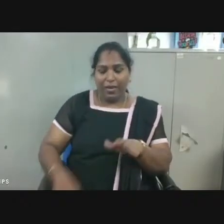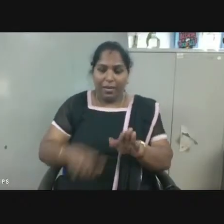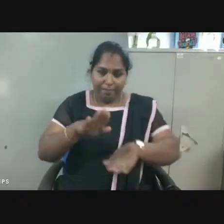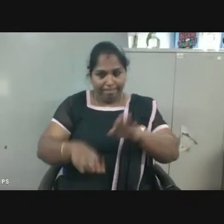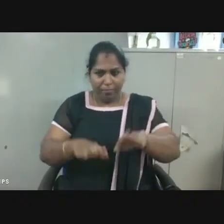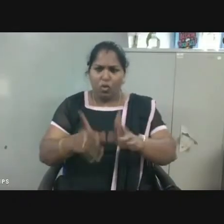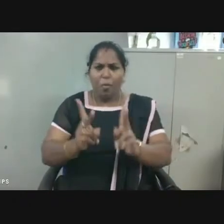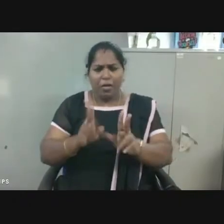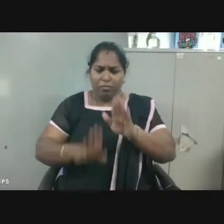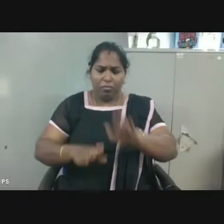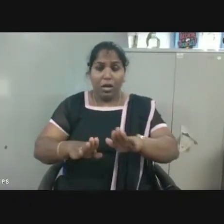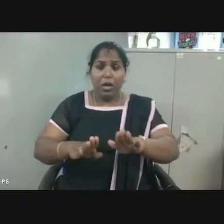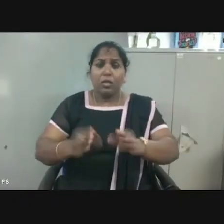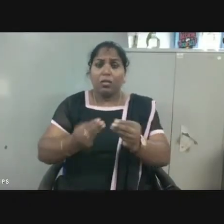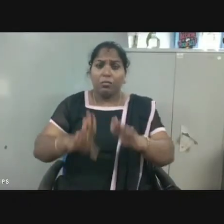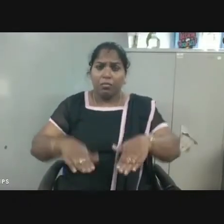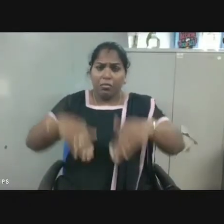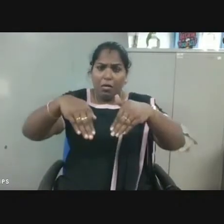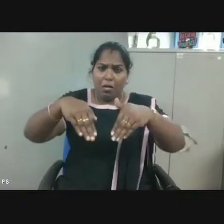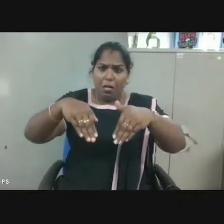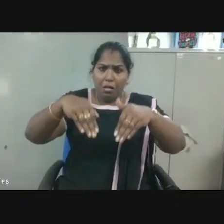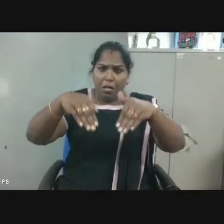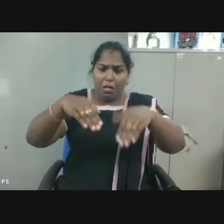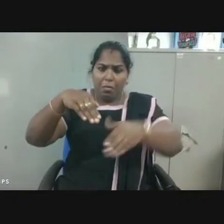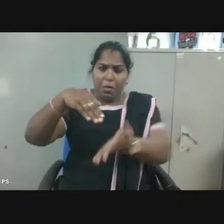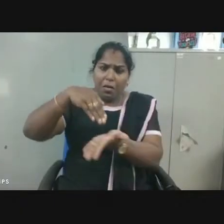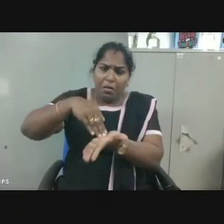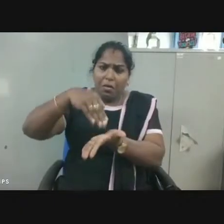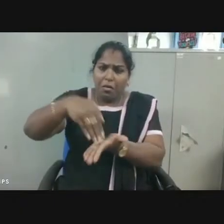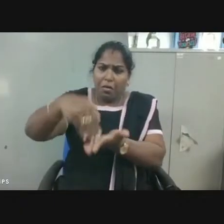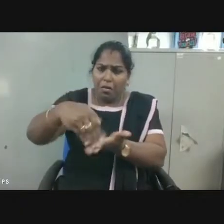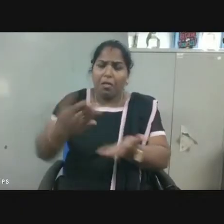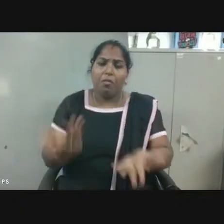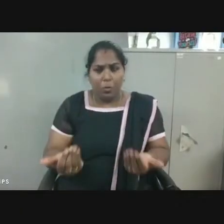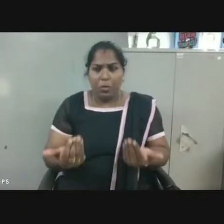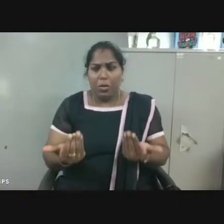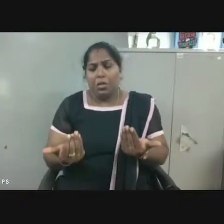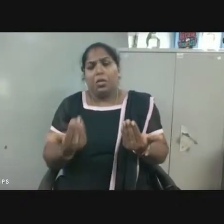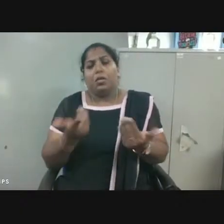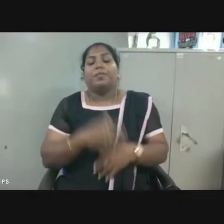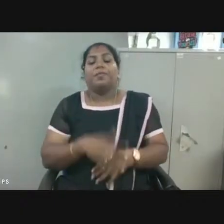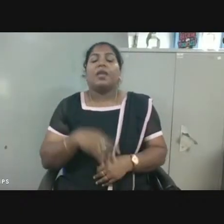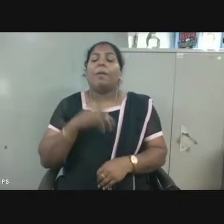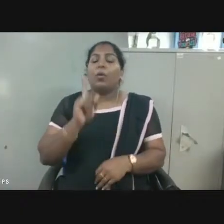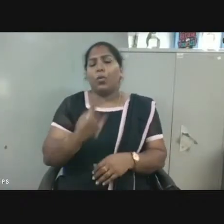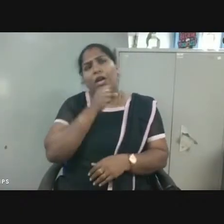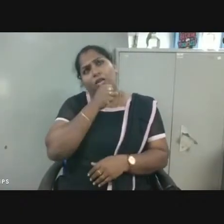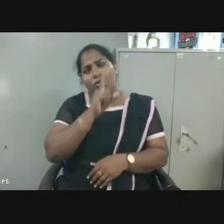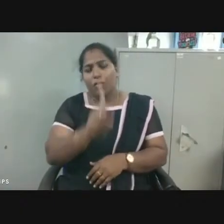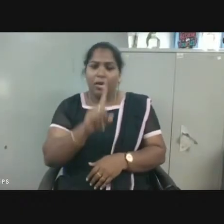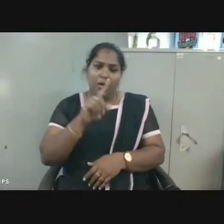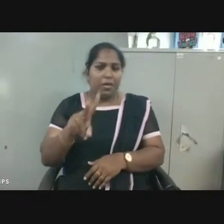ടിപ്റ്റോ വാക്കിംഗ് നമ്മൾ പറയുന്നത്, അങ്ങനെ ഉള്ള ലക്ഷണങ്ങളും ഇവർക്ക് വരാം. ആദ്യത്തെ ഈ ഒരു 1-2 വയസ്സിൽ ഇങ്ങനെയൊക്കെ വന്നു കഴിഞ്ഞാൽ പതുക്കെ